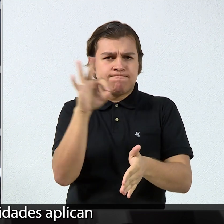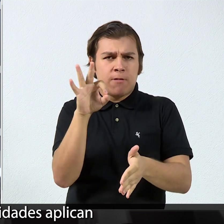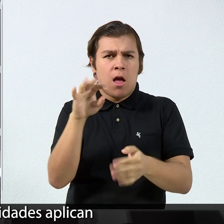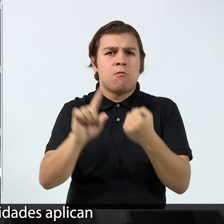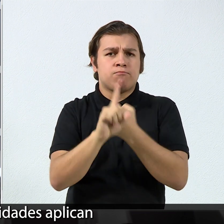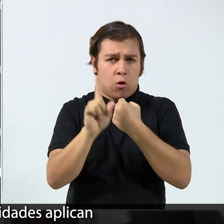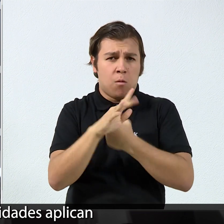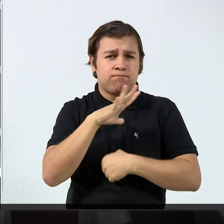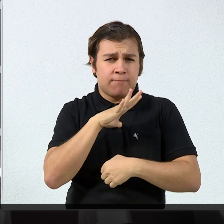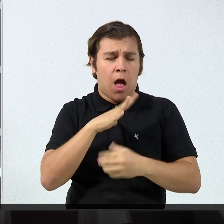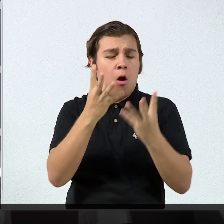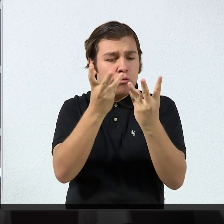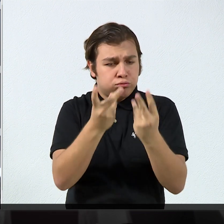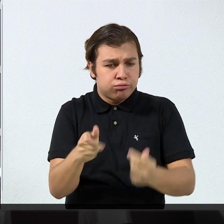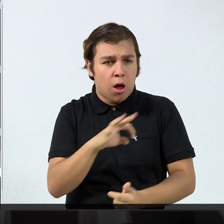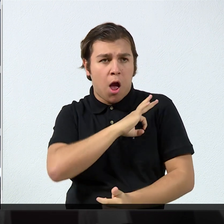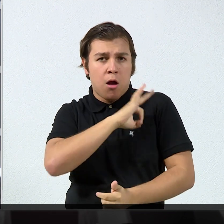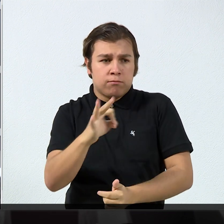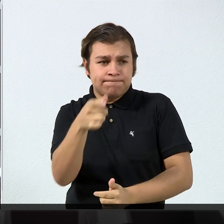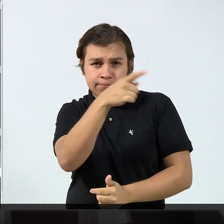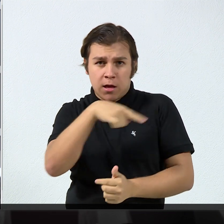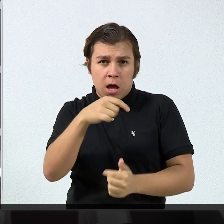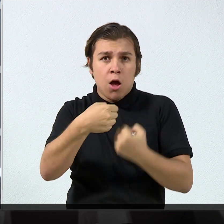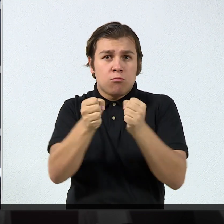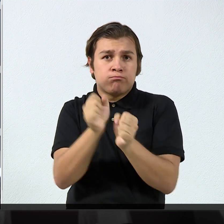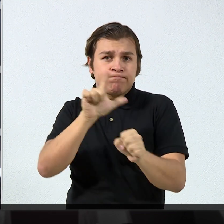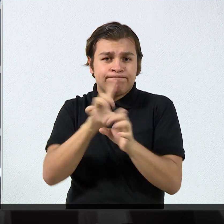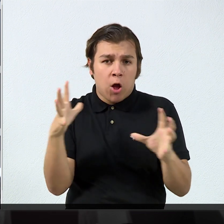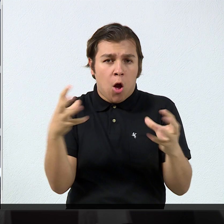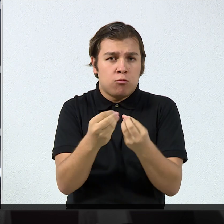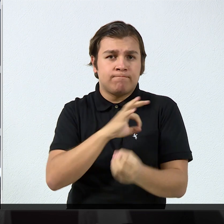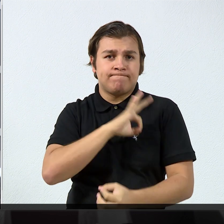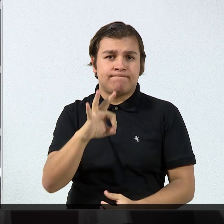sus conflictos y que contribuyen a la integración social.